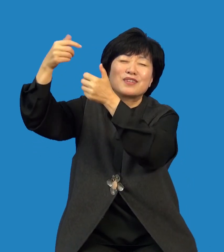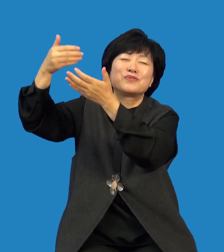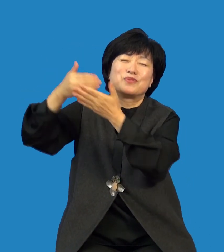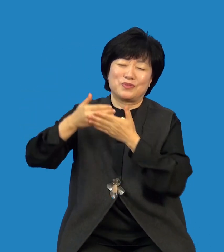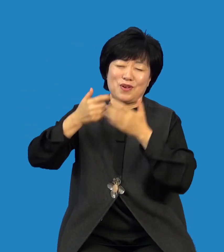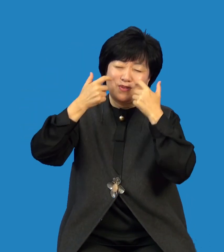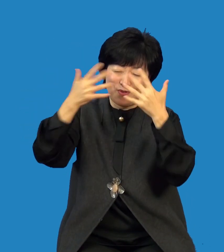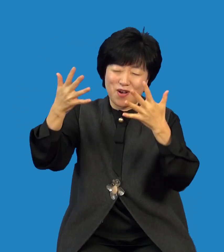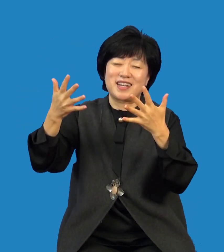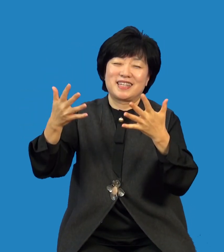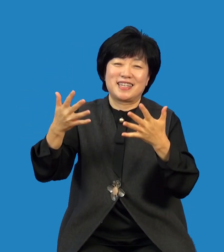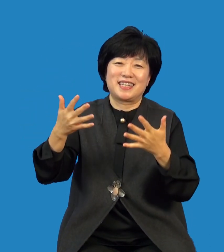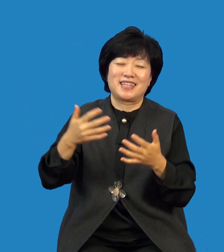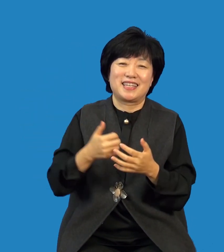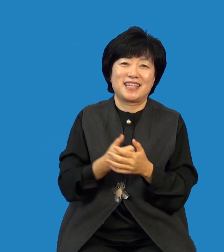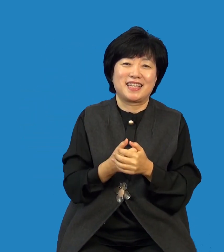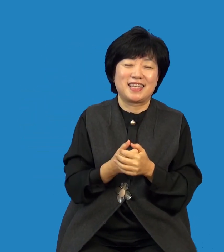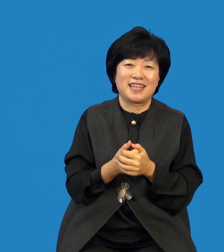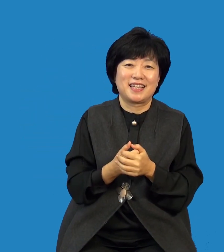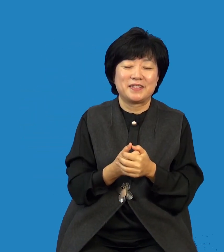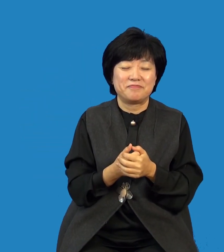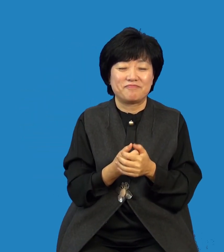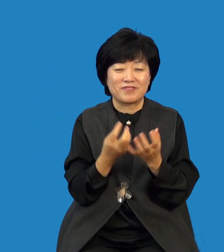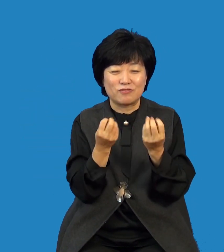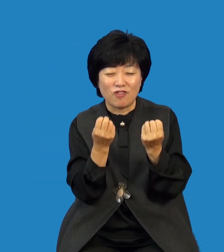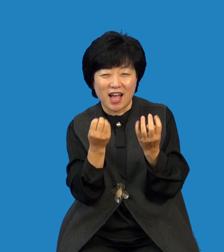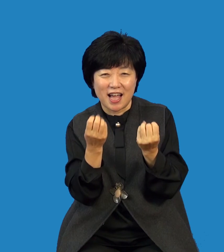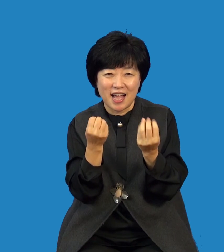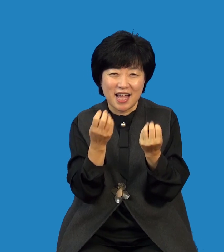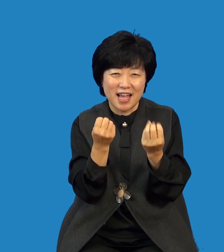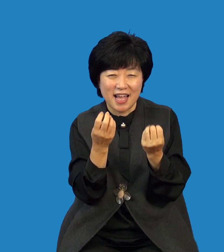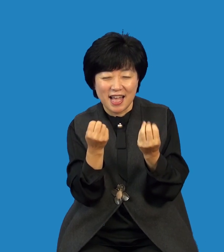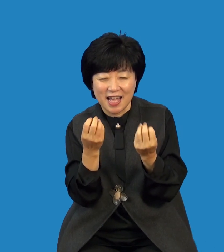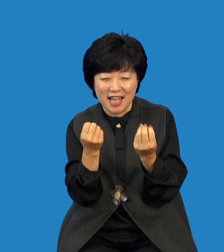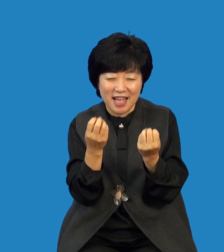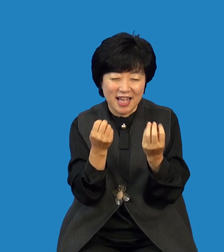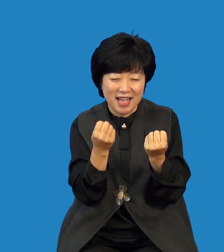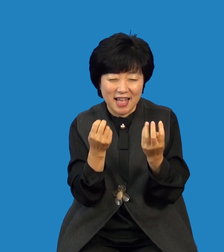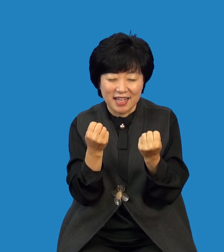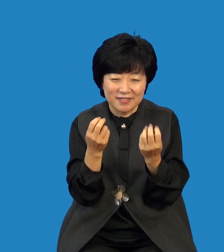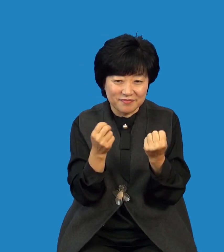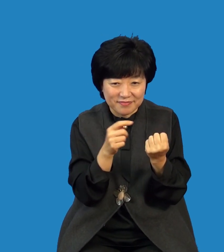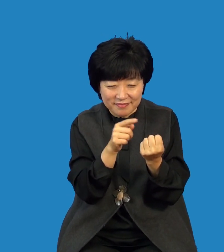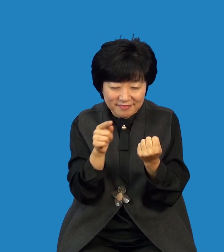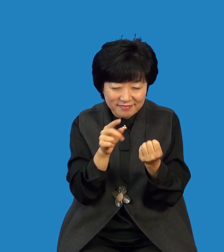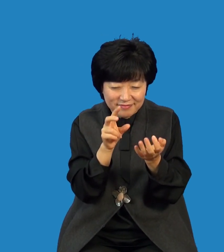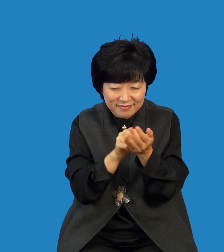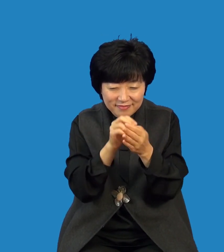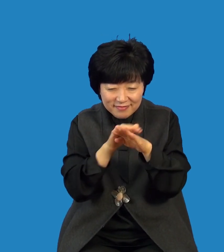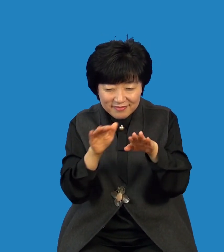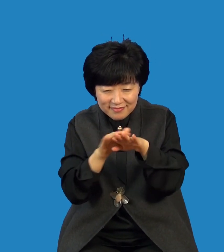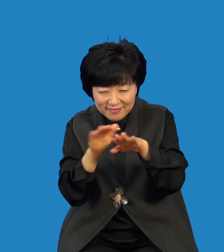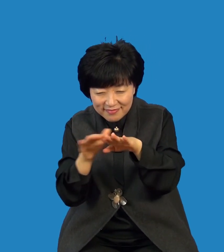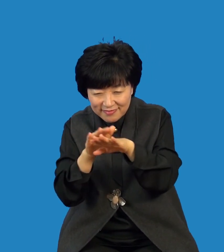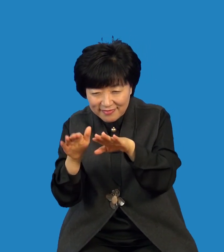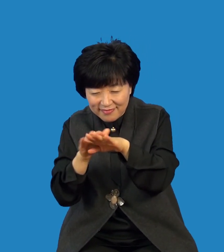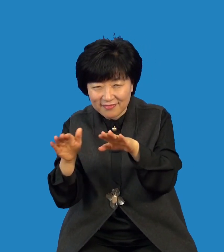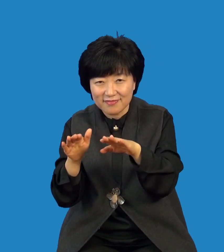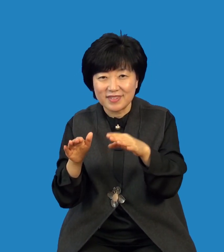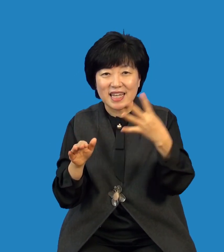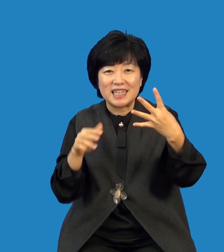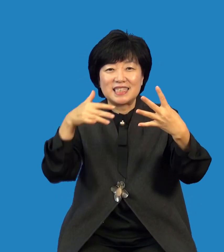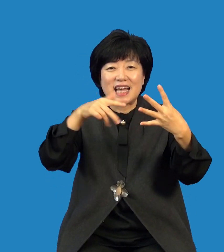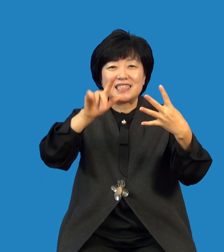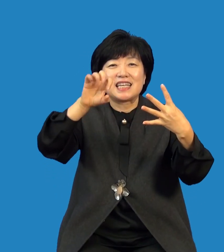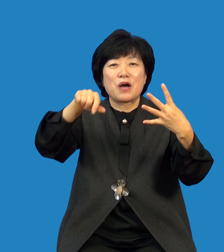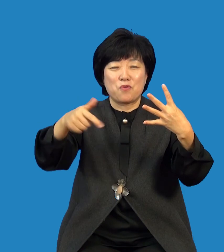이제 기하학 전공이었는데, 위상수학이라고 하는, 거기서 어떤 도형을 하나 찾아냈어야 되는데, 이제 여러분 제 전공 아시잖아요. 제 전공이 4차원